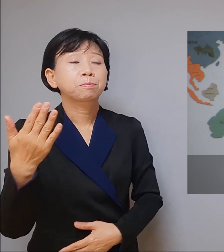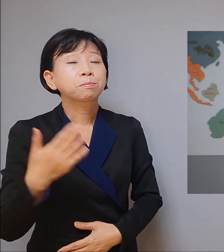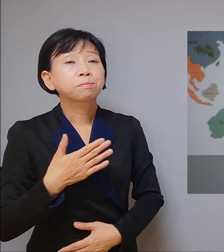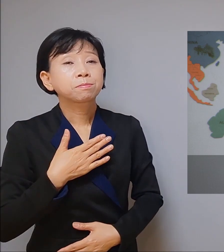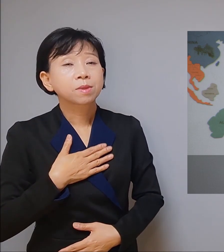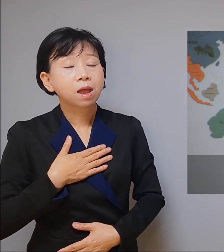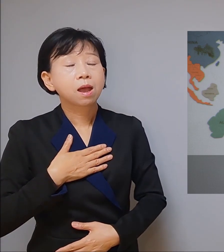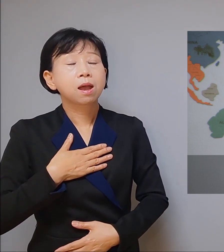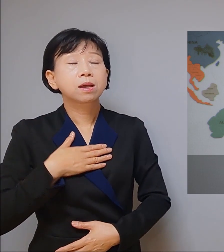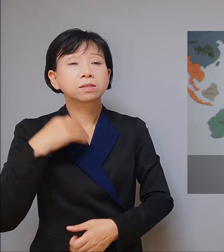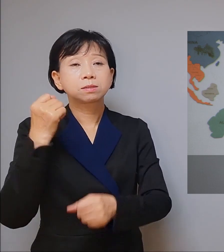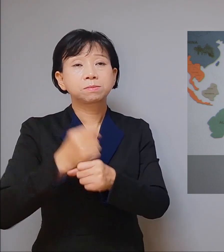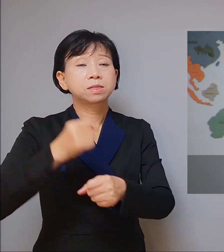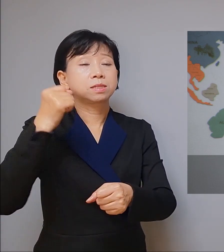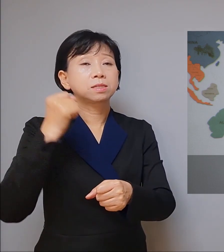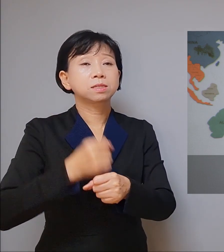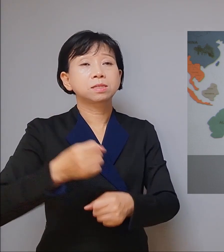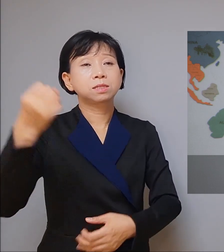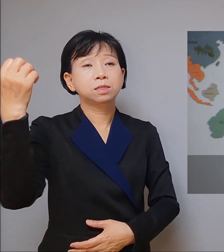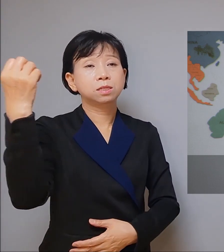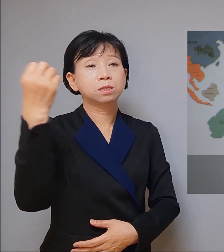끝날까지. 나를